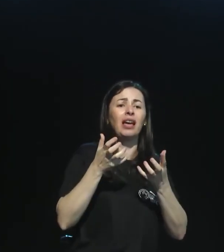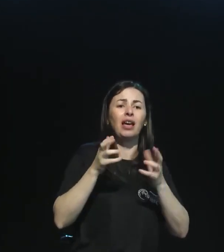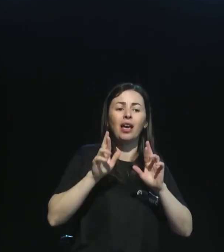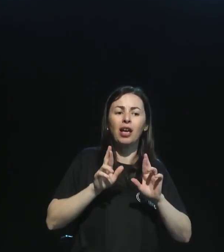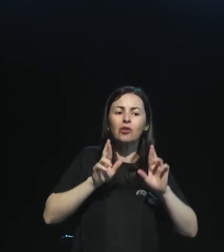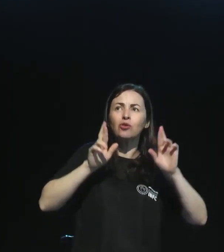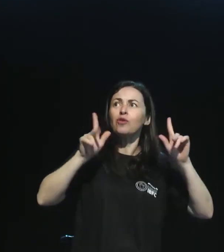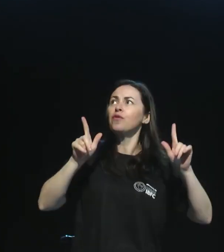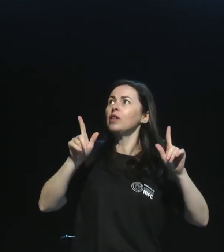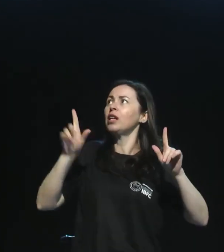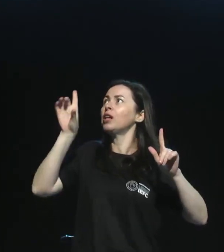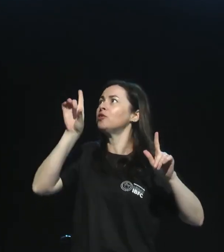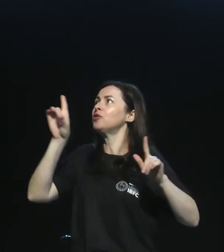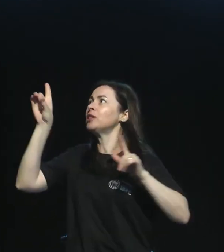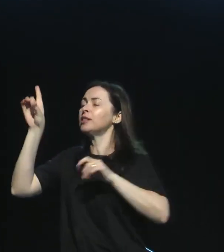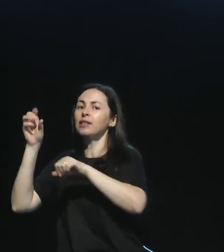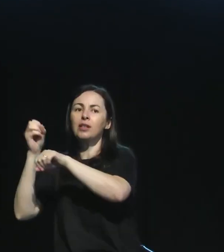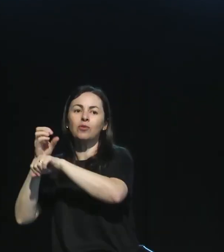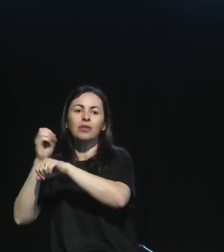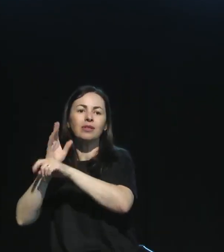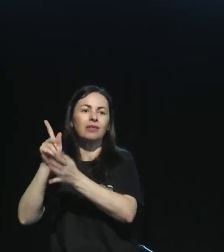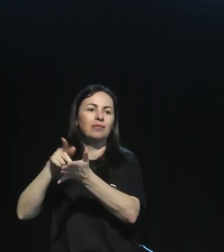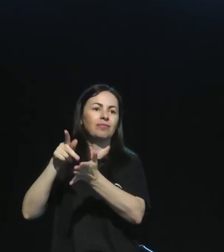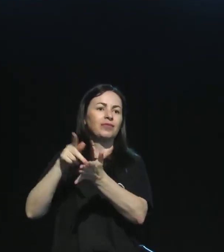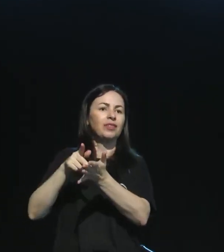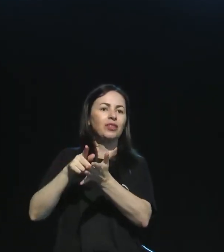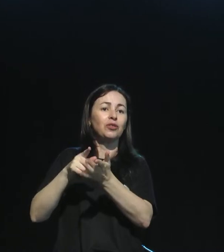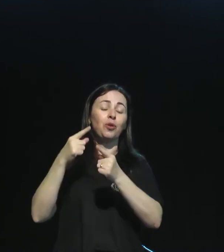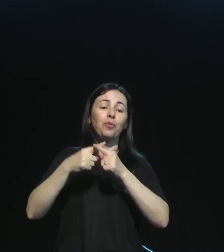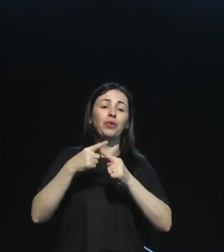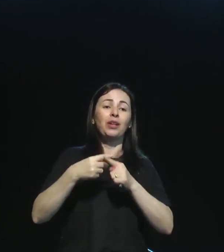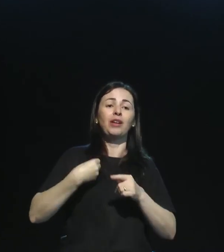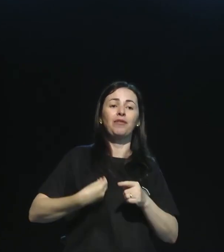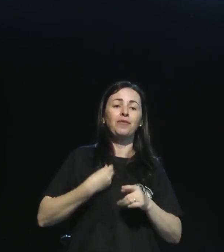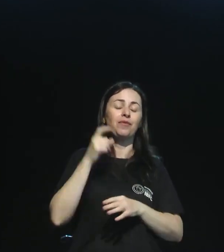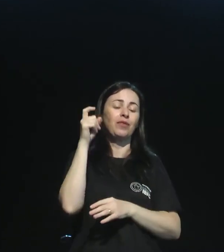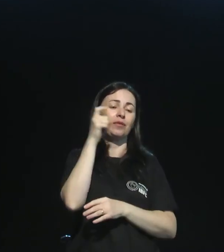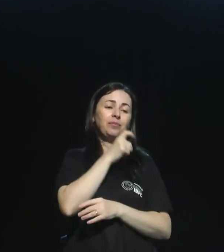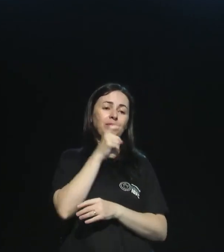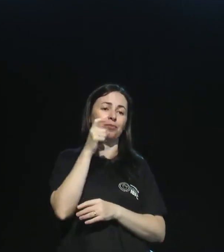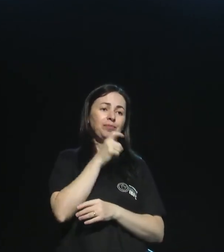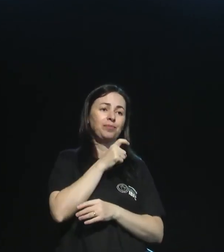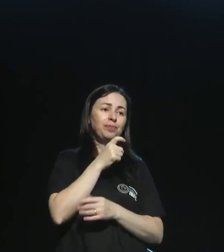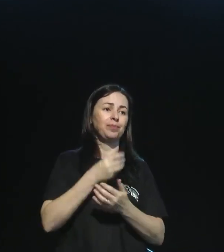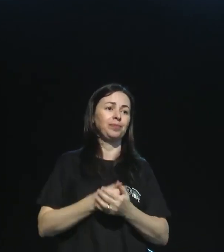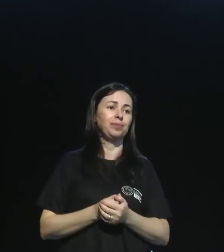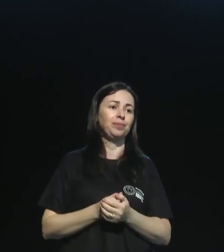que a verdade de Deus estabeleceu, você está vivendo uma mentira.